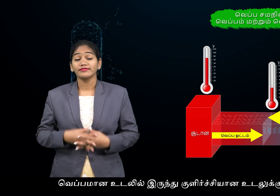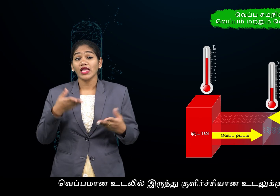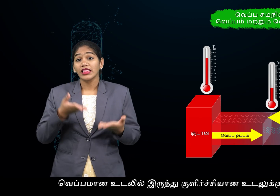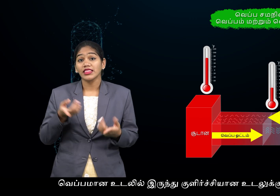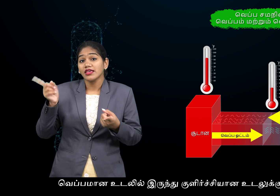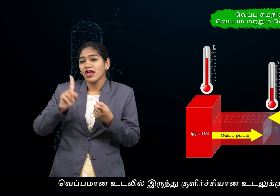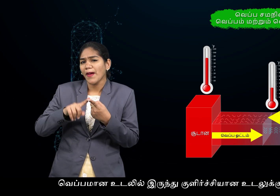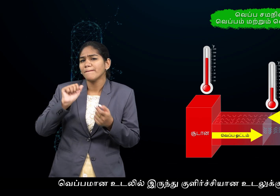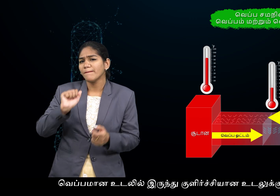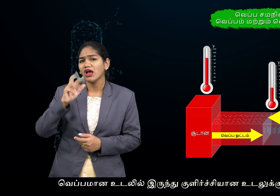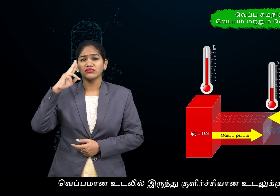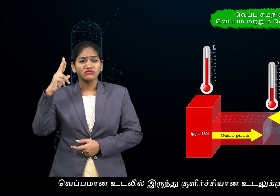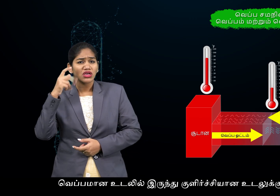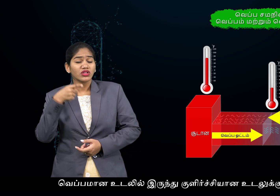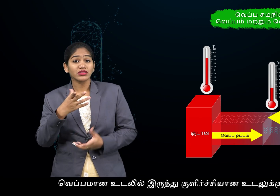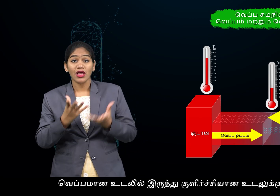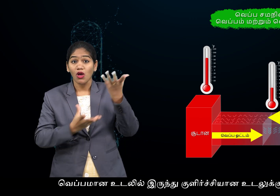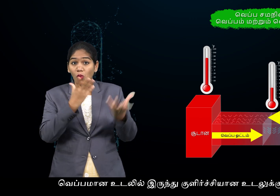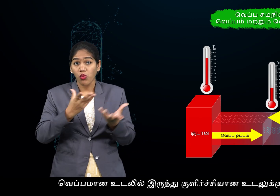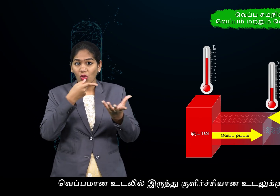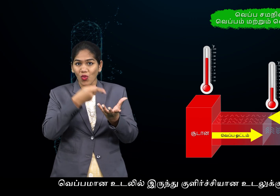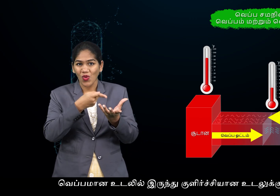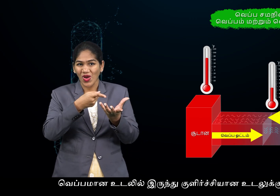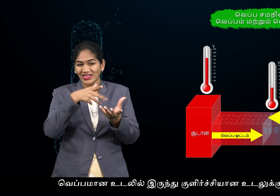வெப்பமான உடலில் இருந்து குளிர்ச்சியான உடலுக்கு வெப்பம்